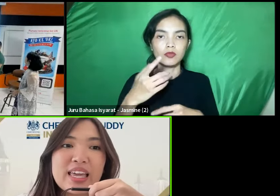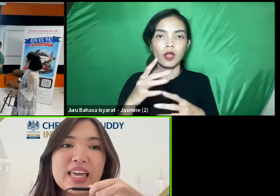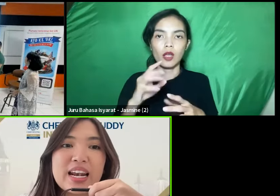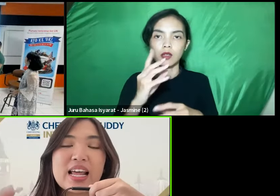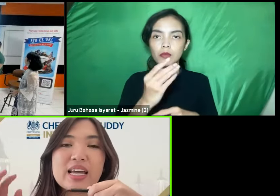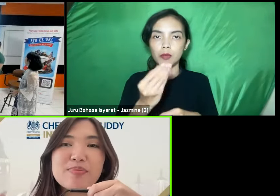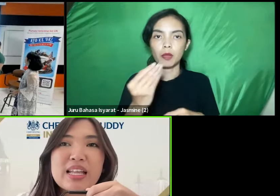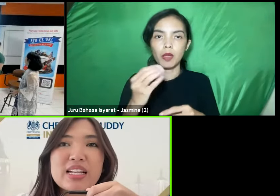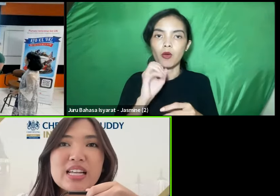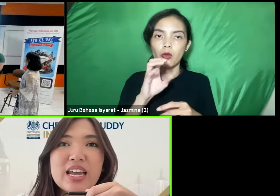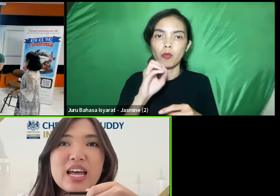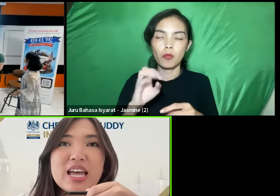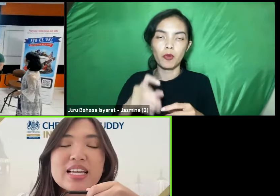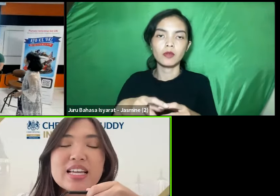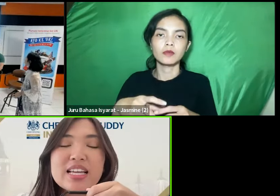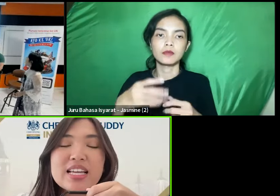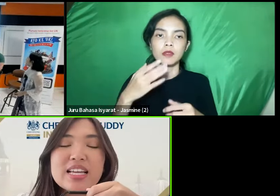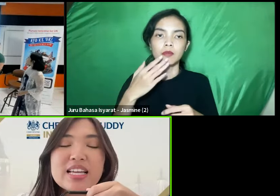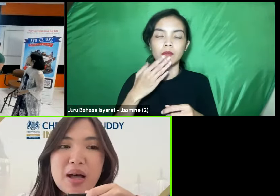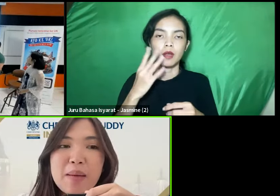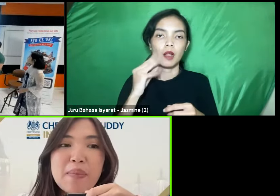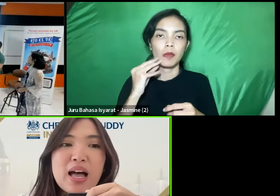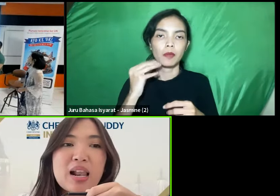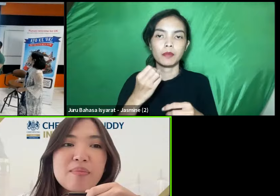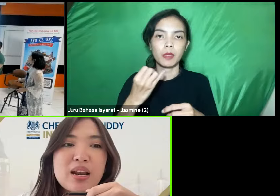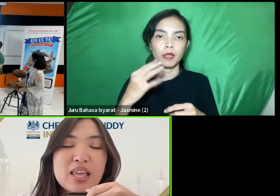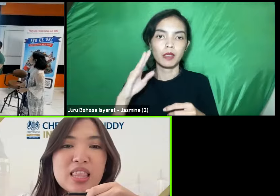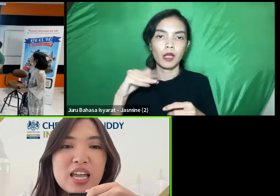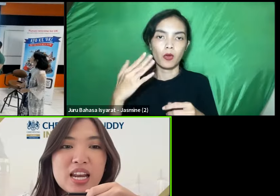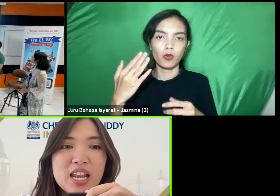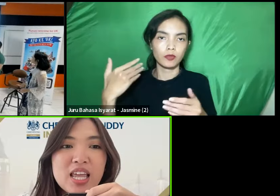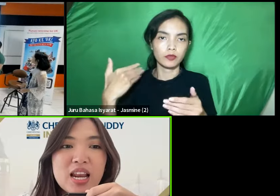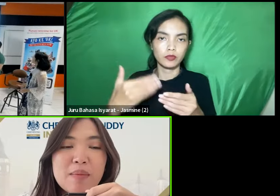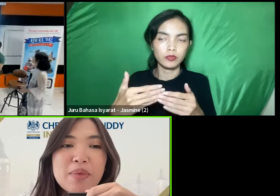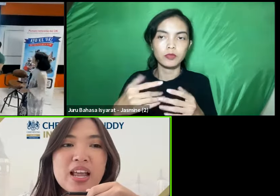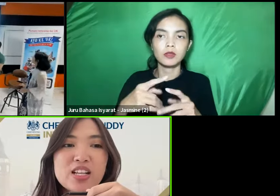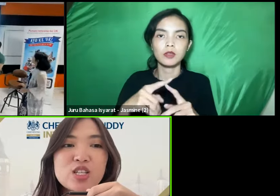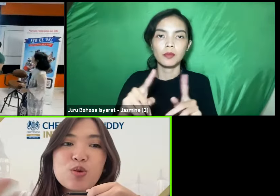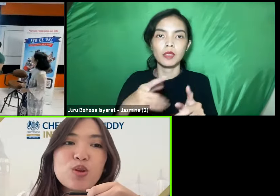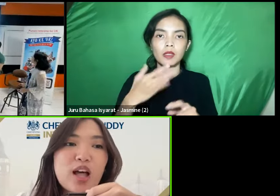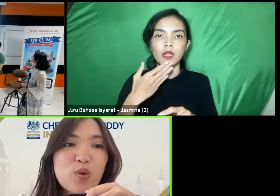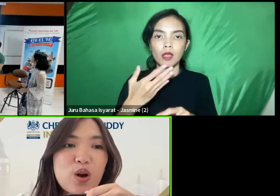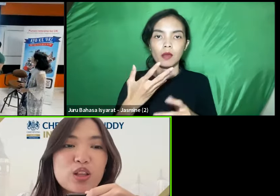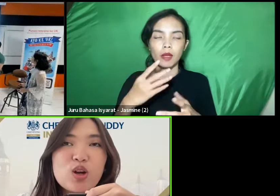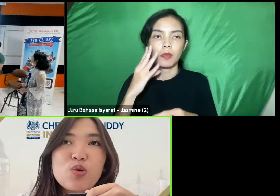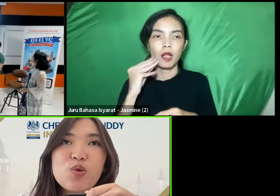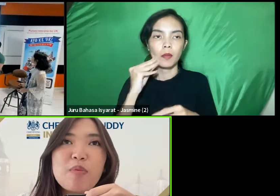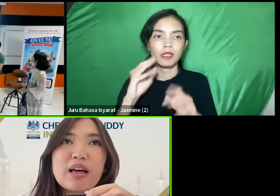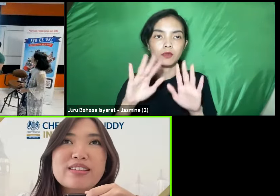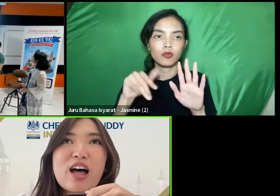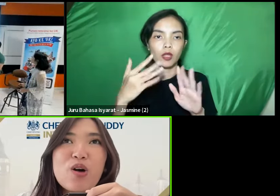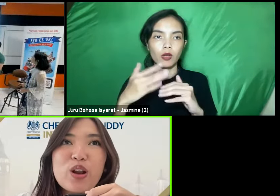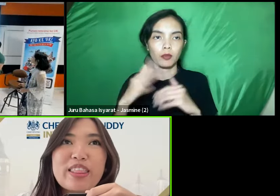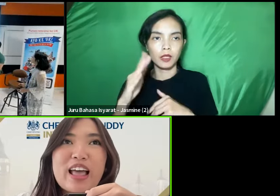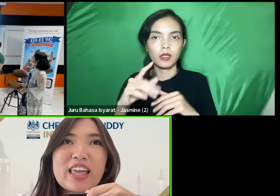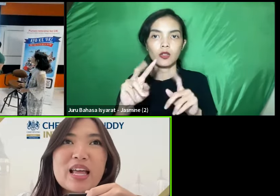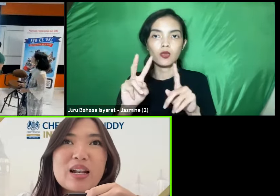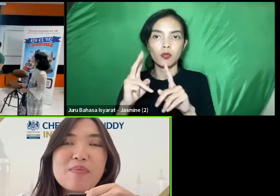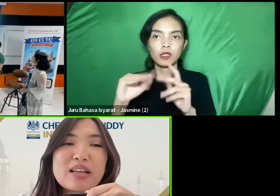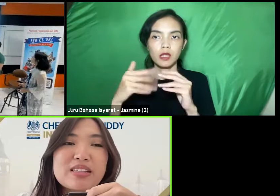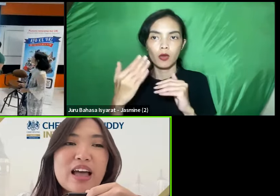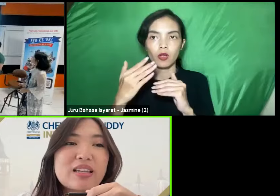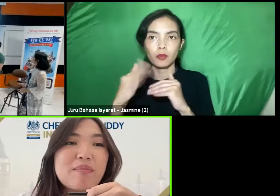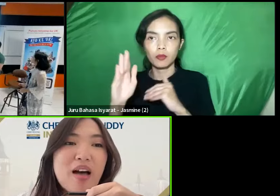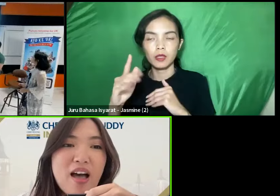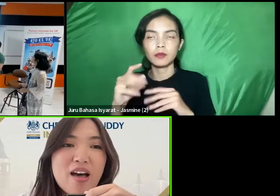tahun terakhir nah yang pertanyaan saya jika memang pengalaman kita ini lebih dari 10 tahun atau 12 tahun ketika